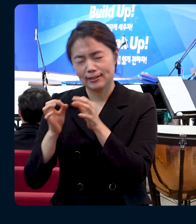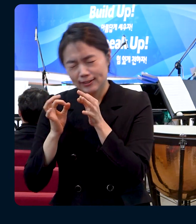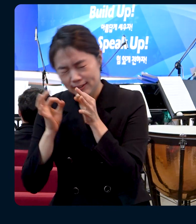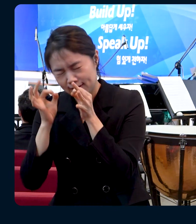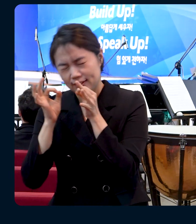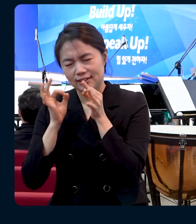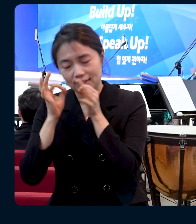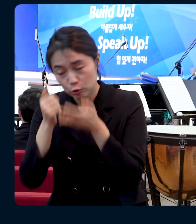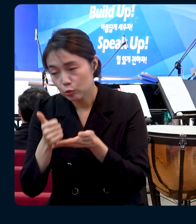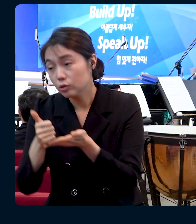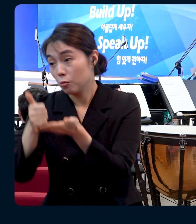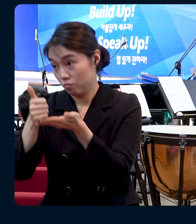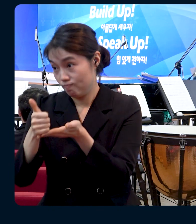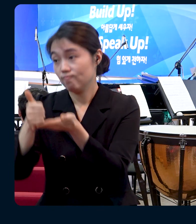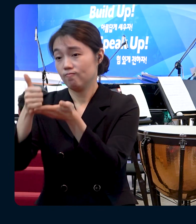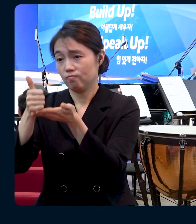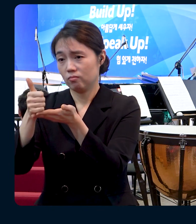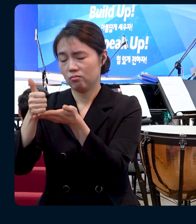섬겼습니다.